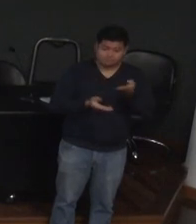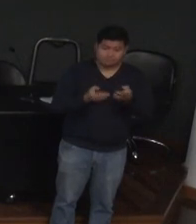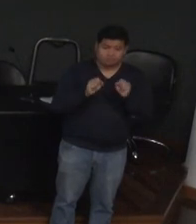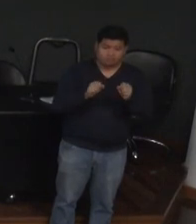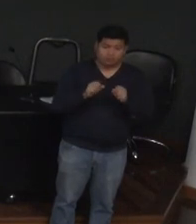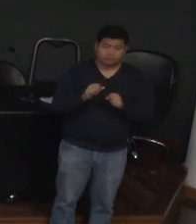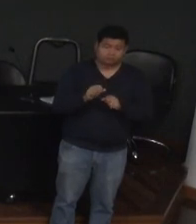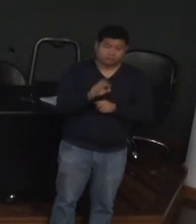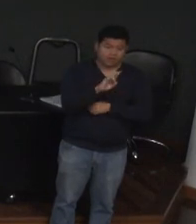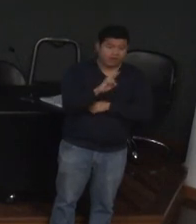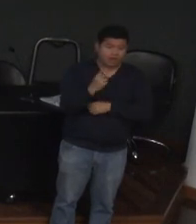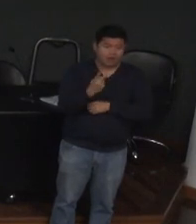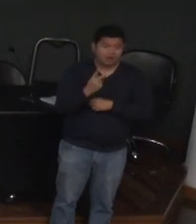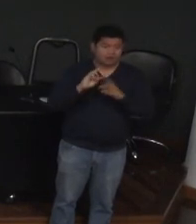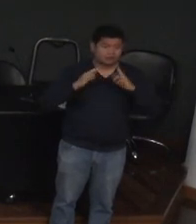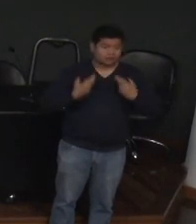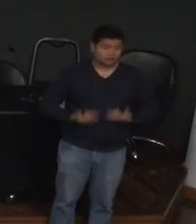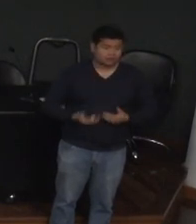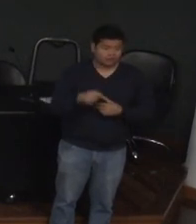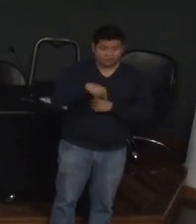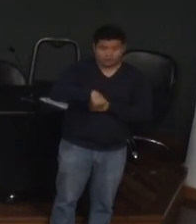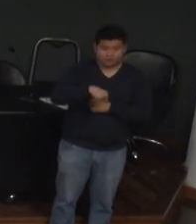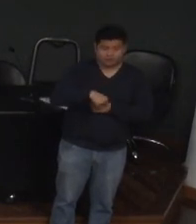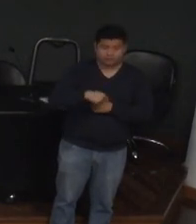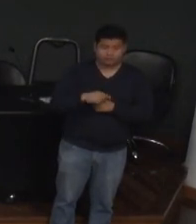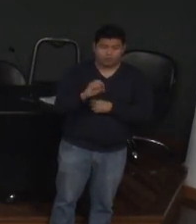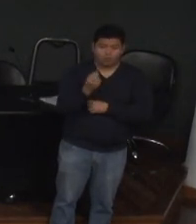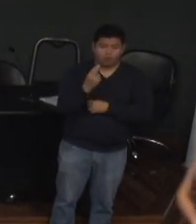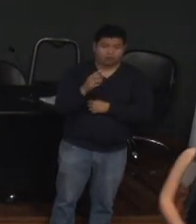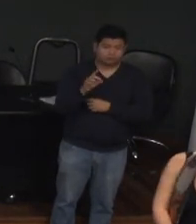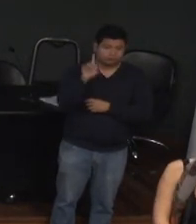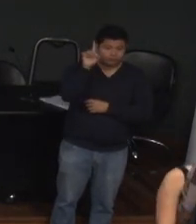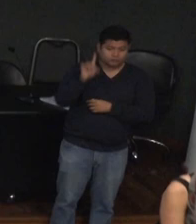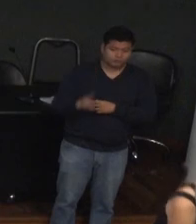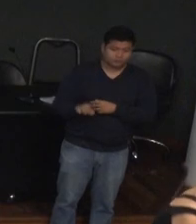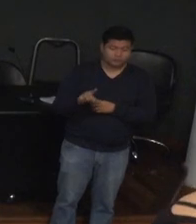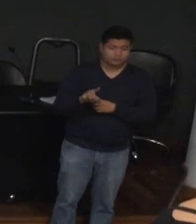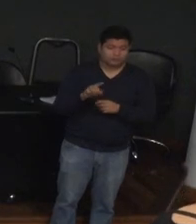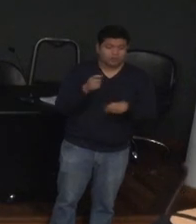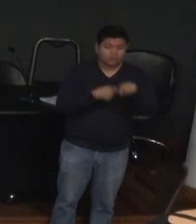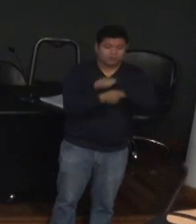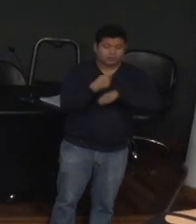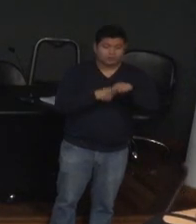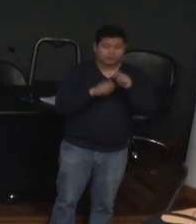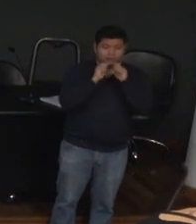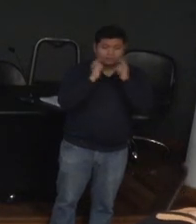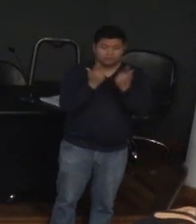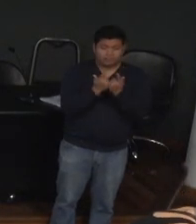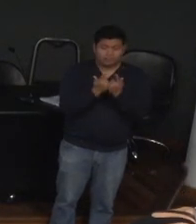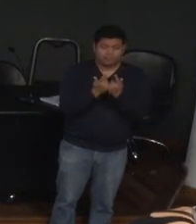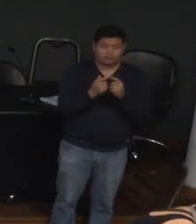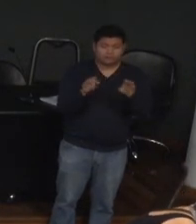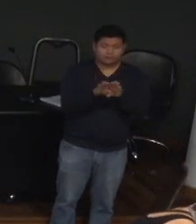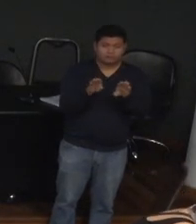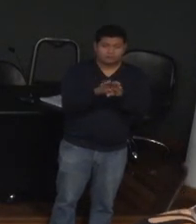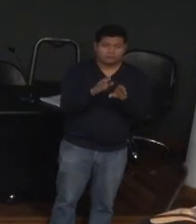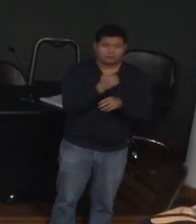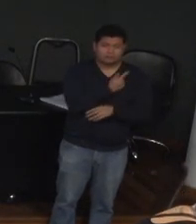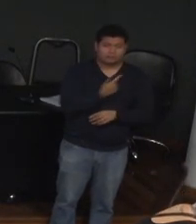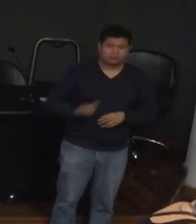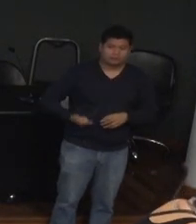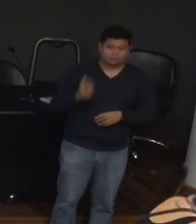da Assembleia. Diretoria Administrativa da Assembleia, assim por diante. Qual que é o terceiro? Governo Federal. Porque